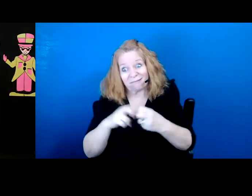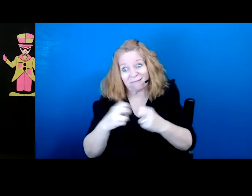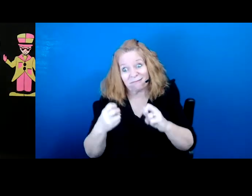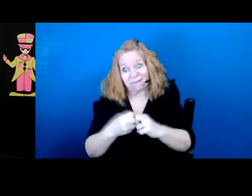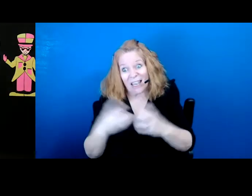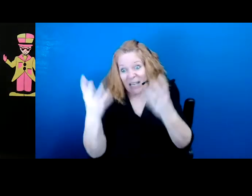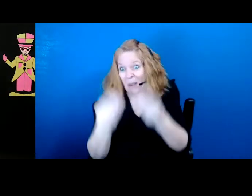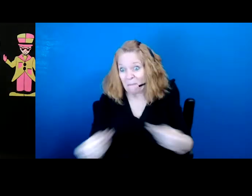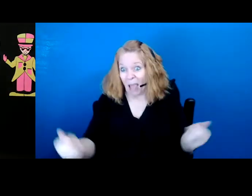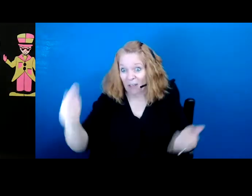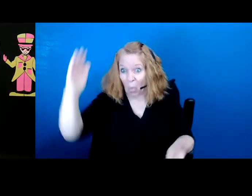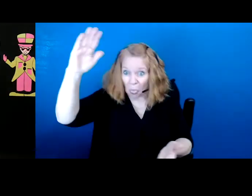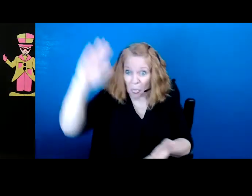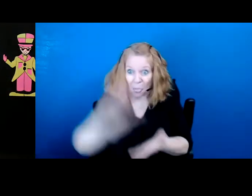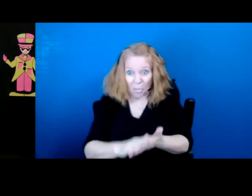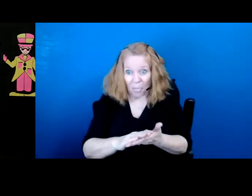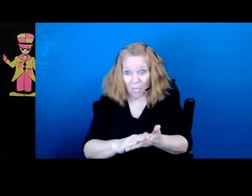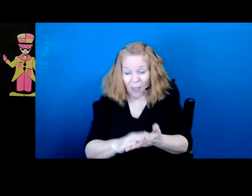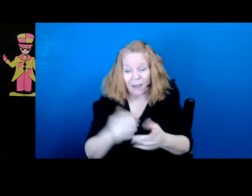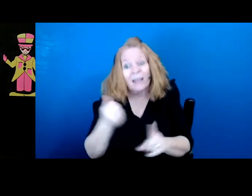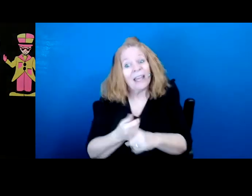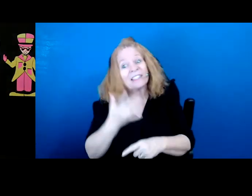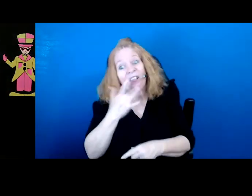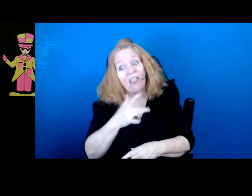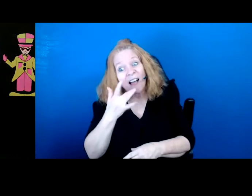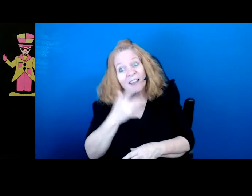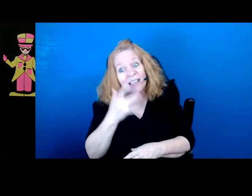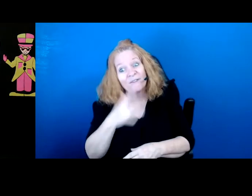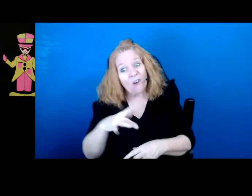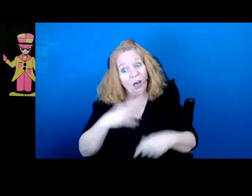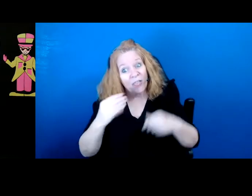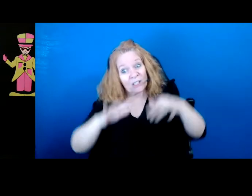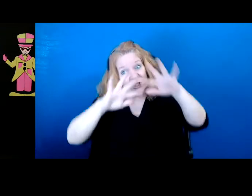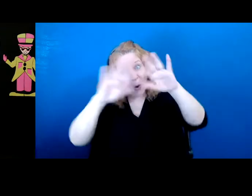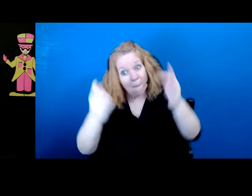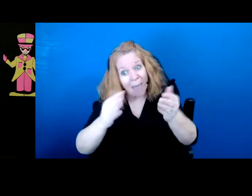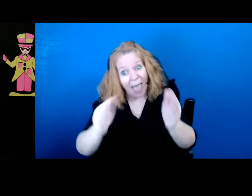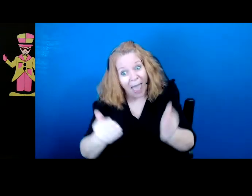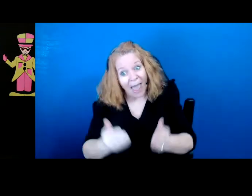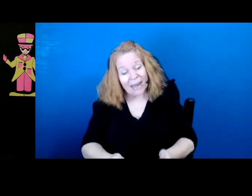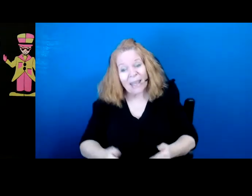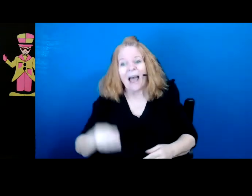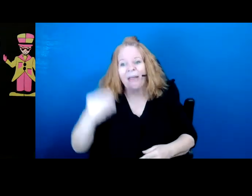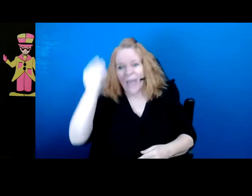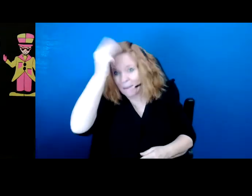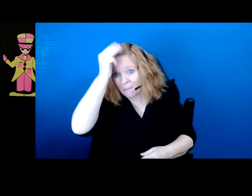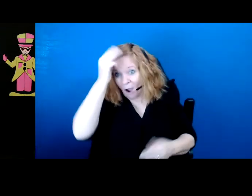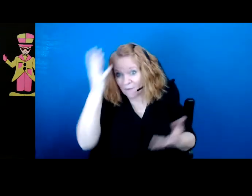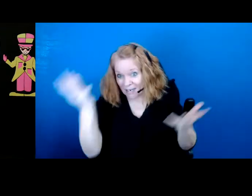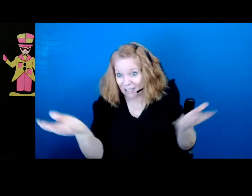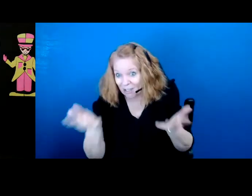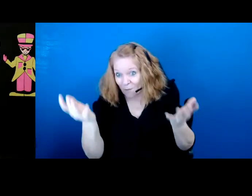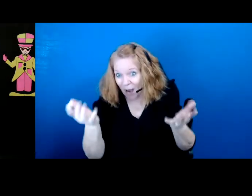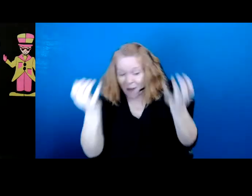móviles tienen un problema se derritió completamente hacia la tierra ahora estamos buscando un hombre de nieve que esté